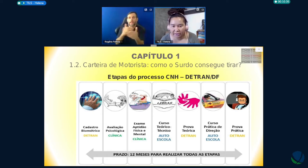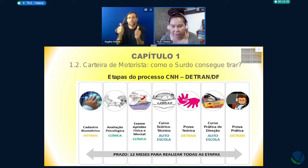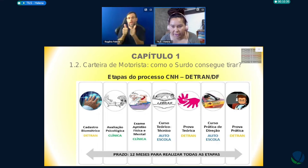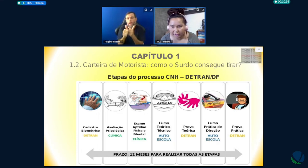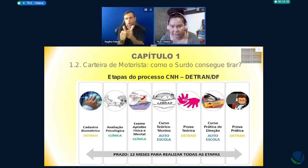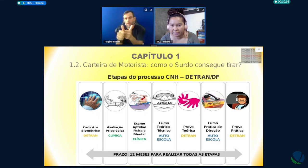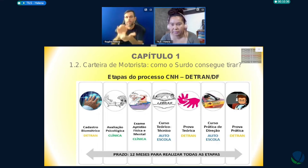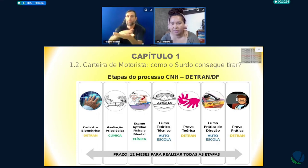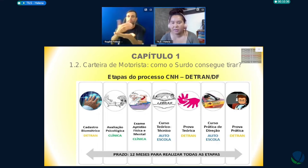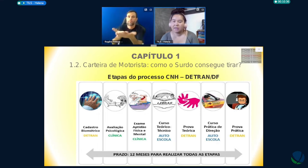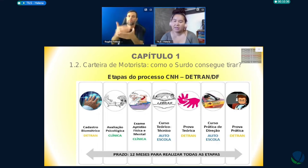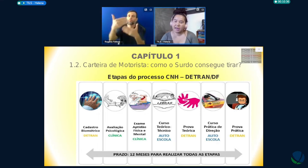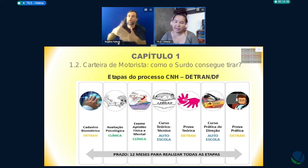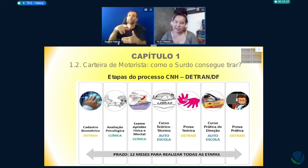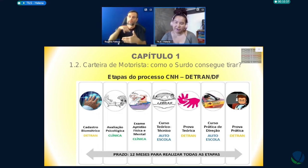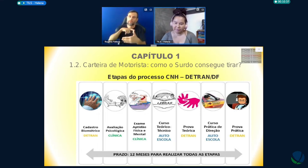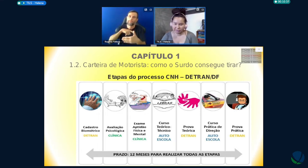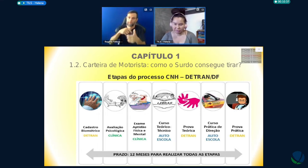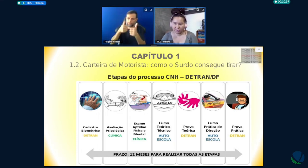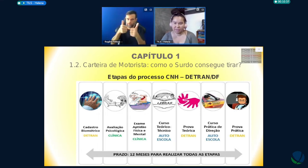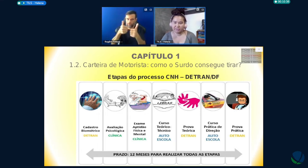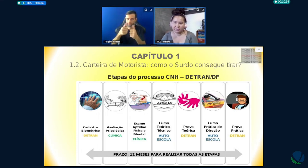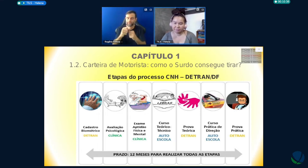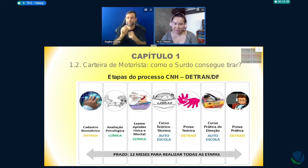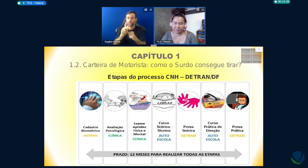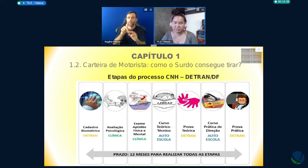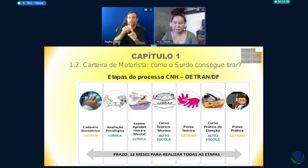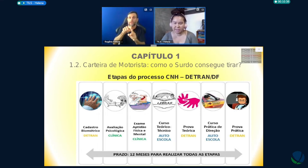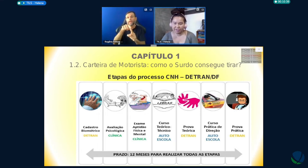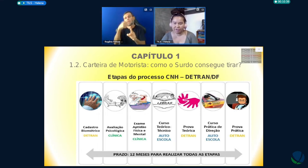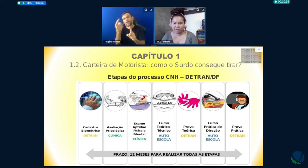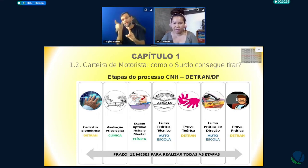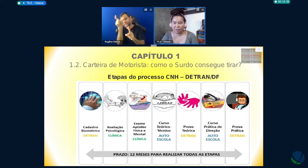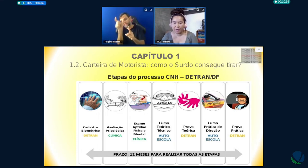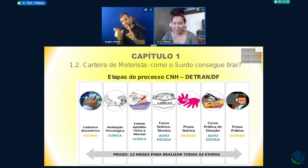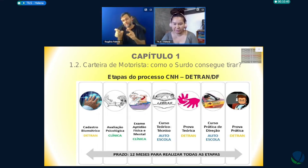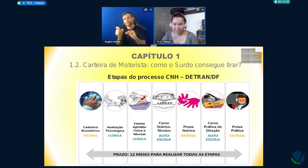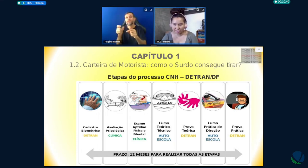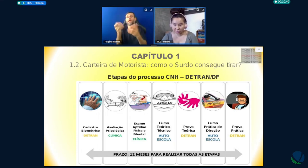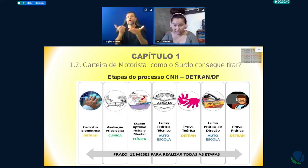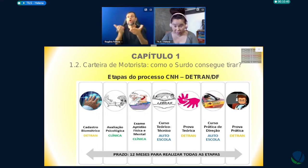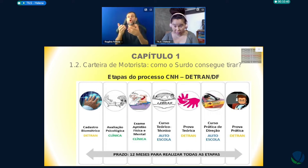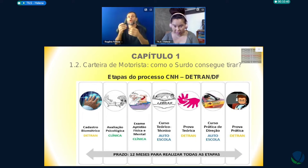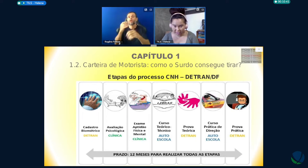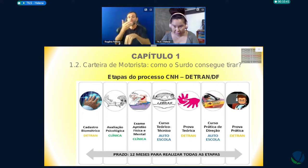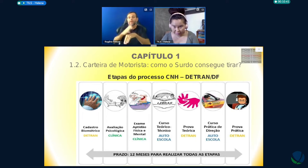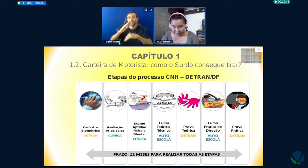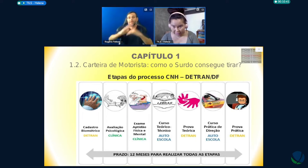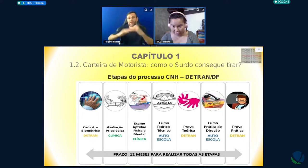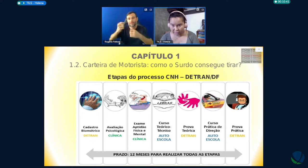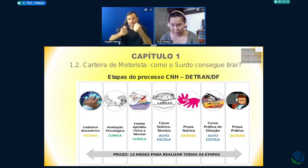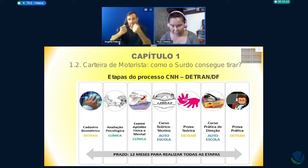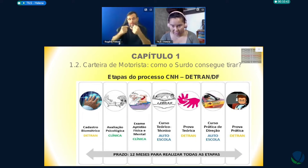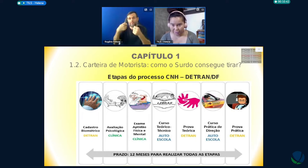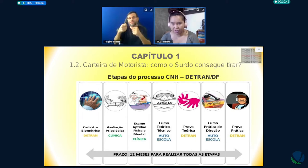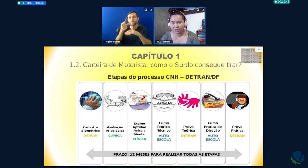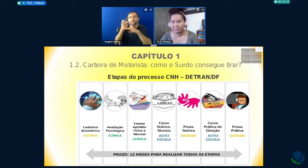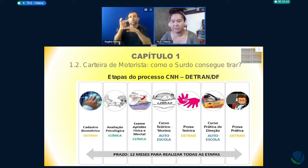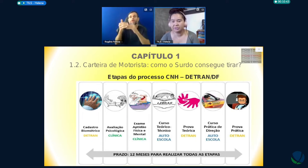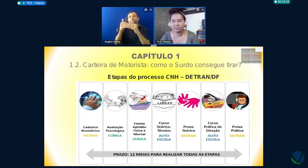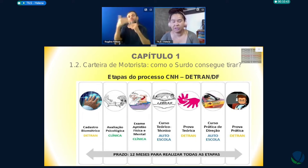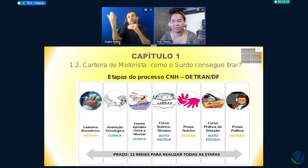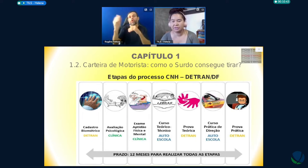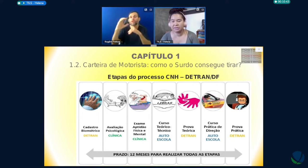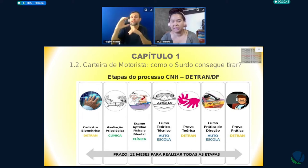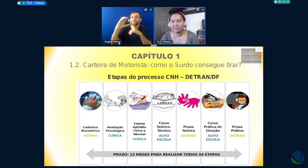prova teórica, e aí na prova teórica tem a possibilidade de ter o acompanhamento, então, do tradutor, do profissional tradutor intérprete